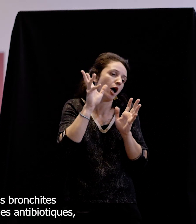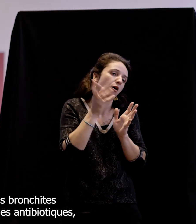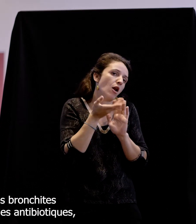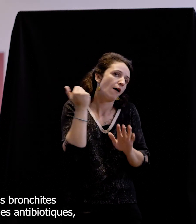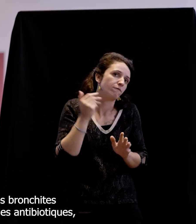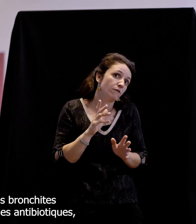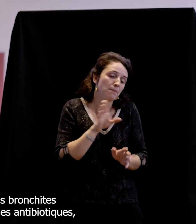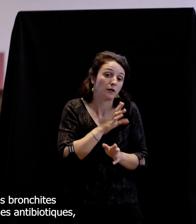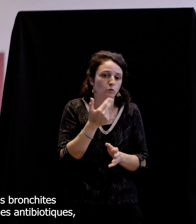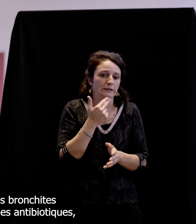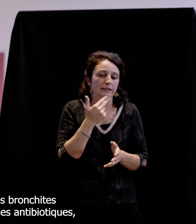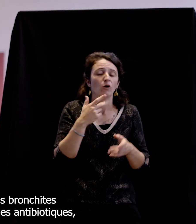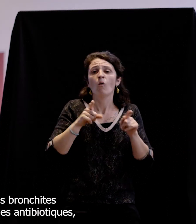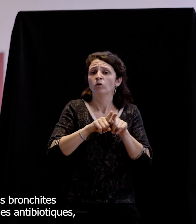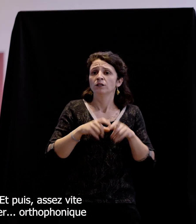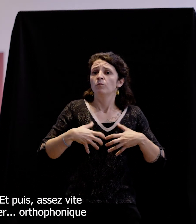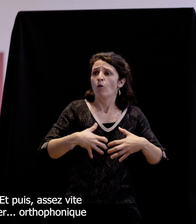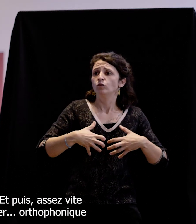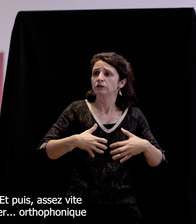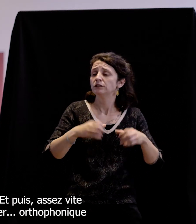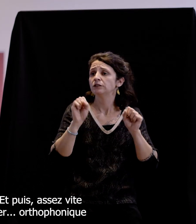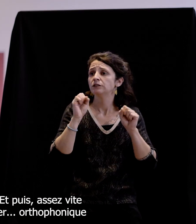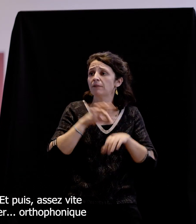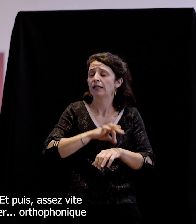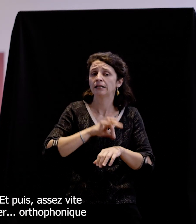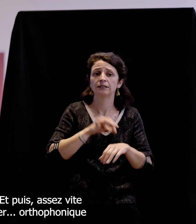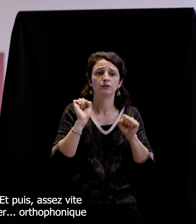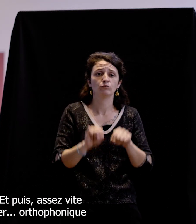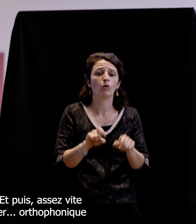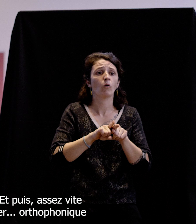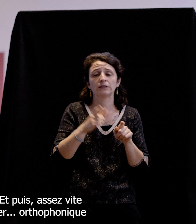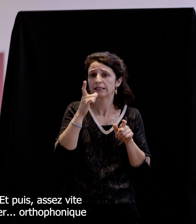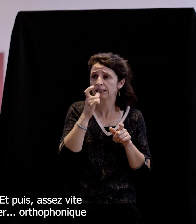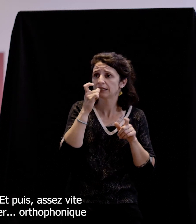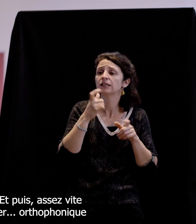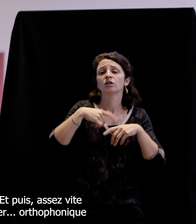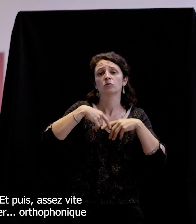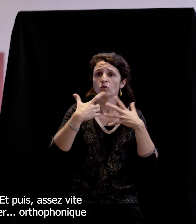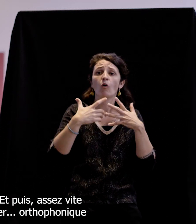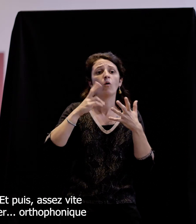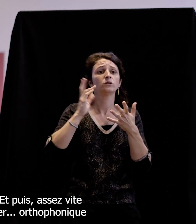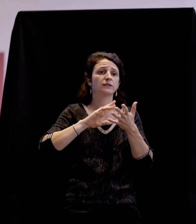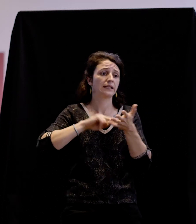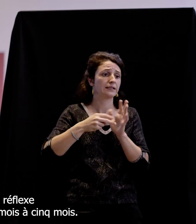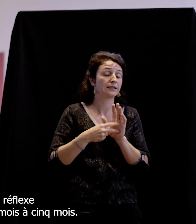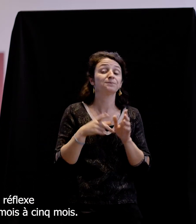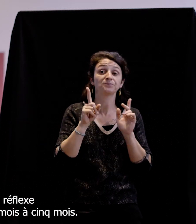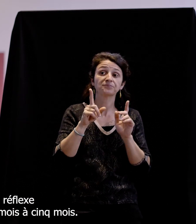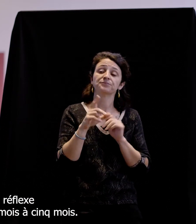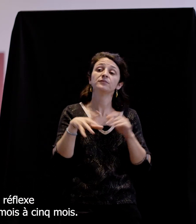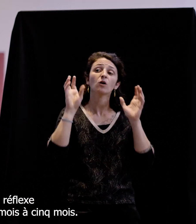traiter les bronchites avec des aérosols, des antibiotiques, de la kiné, etc. Et puis assez vite quand même s'occuper orthophonique,